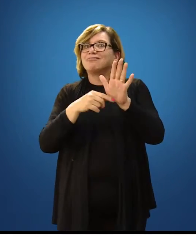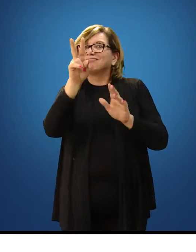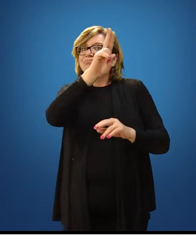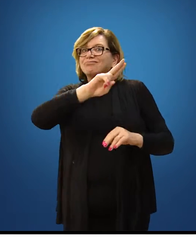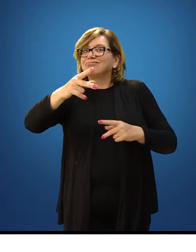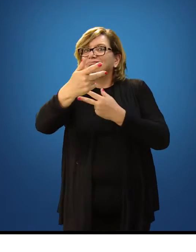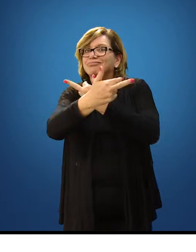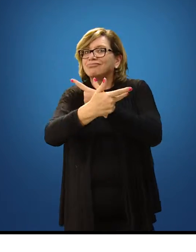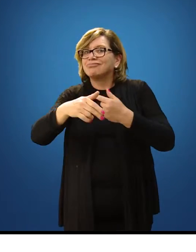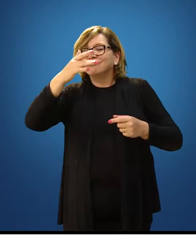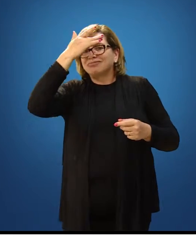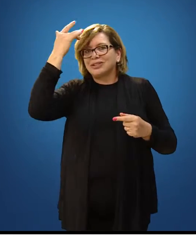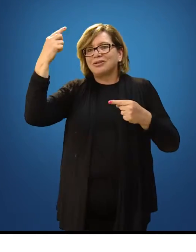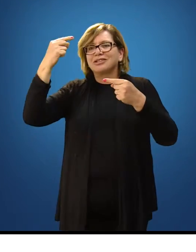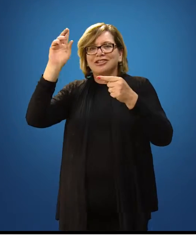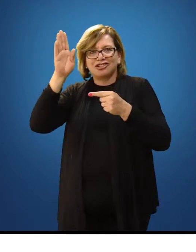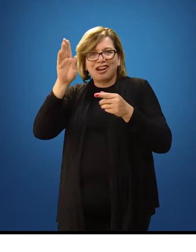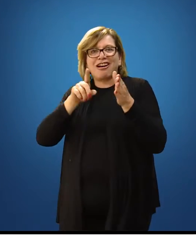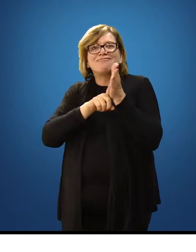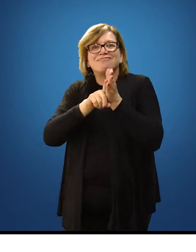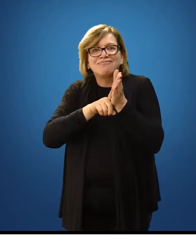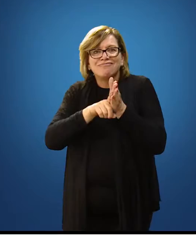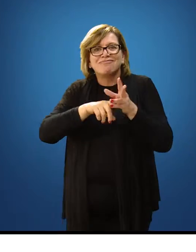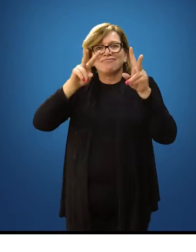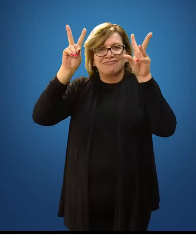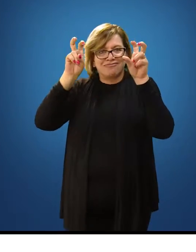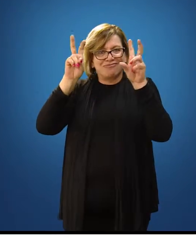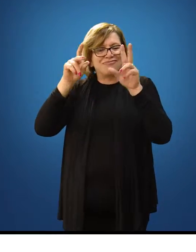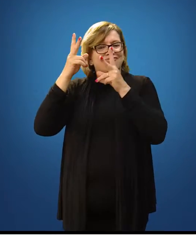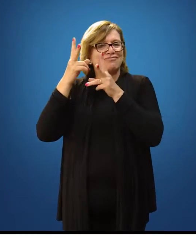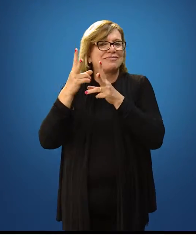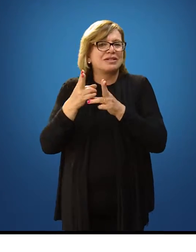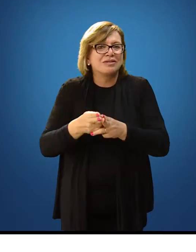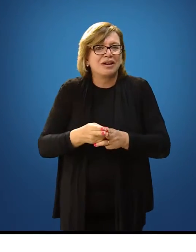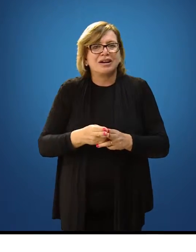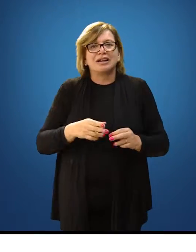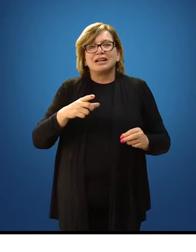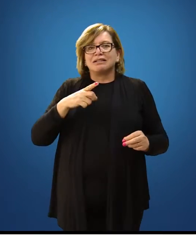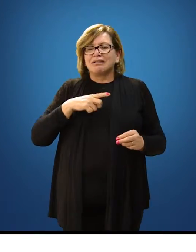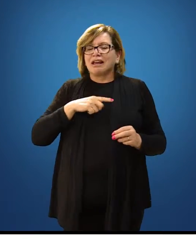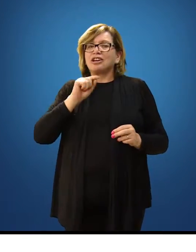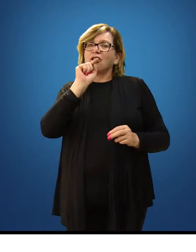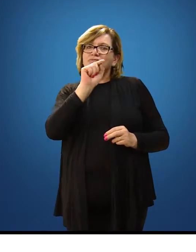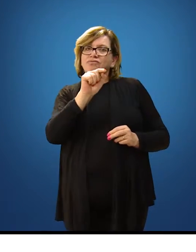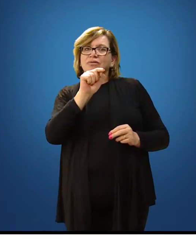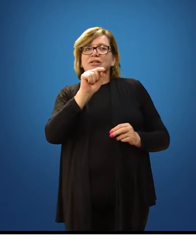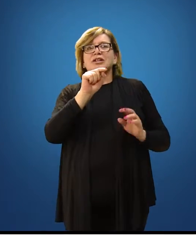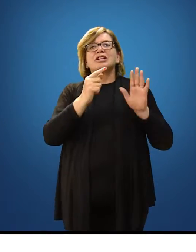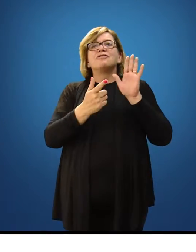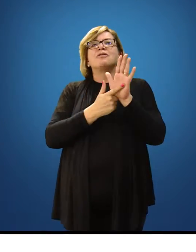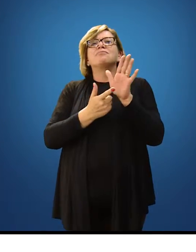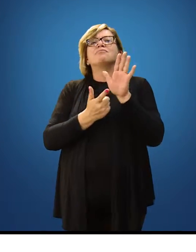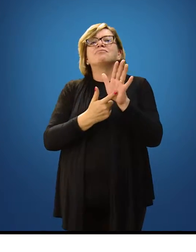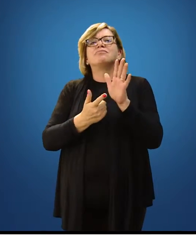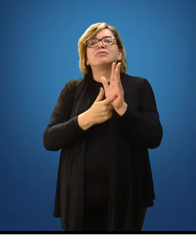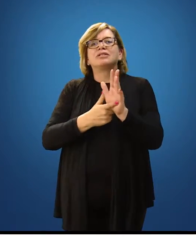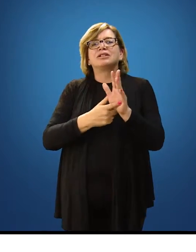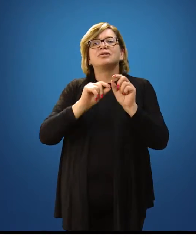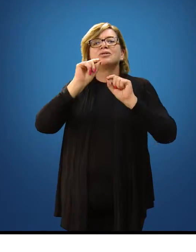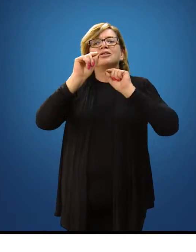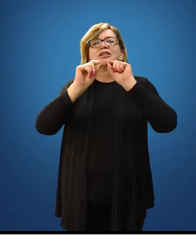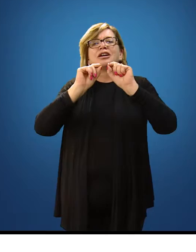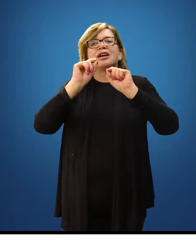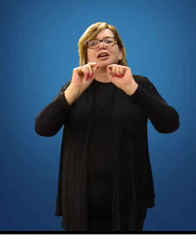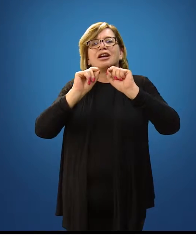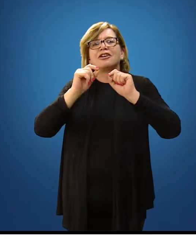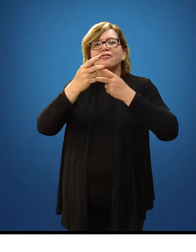assunto, ó. Vejam os autores aqui que o pesquisador desse artigo trouxe, ó, e ele vai discutindo sobre competências,